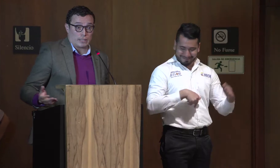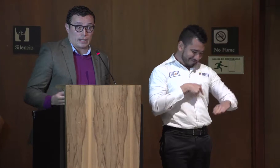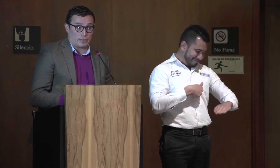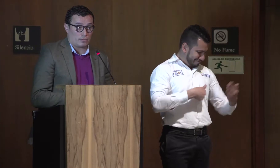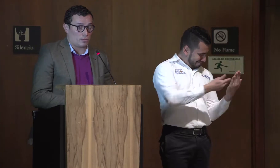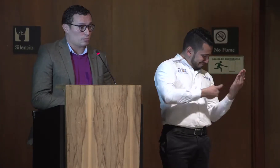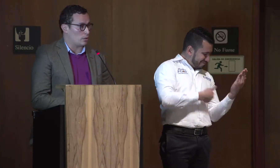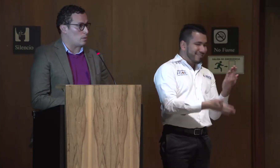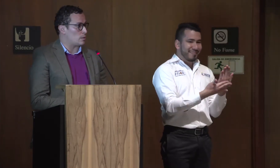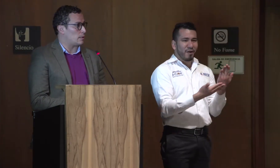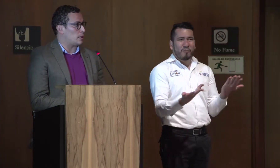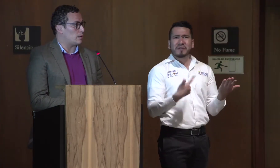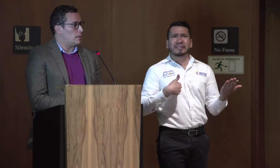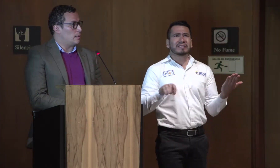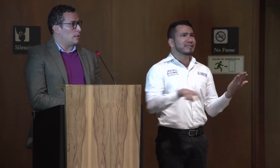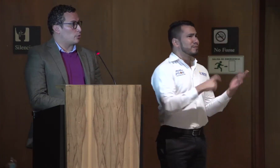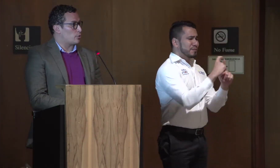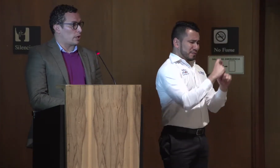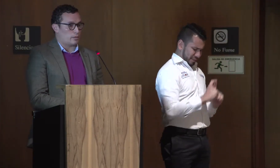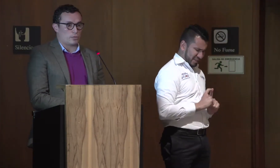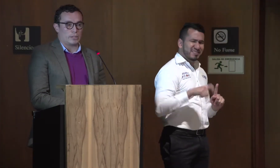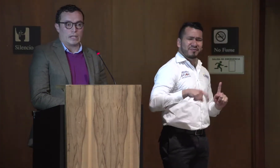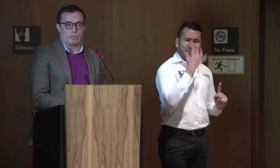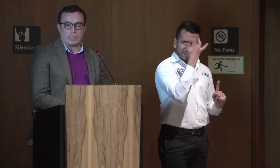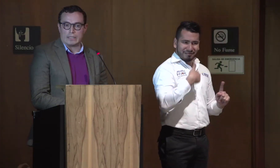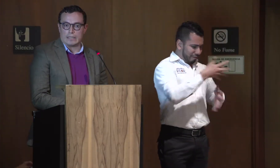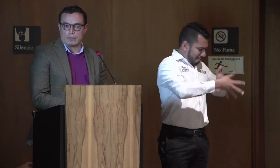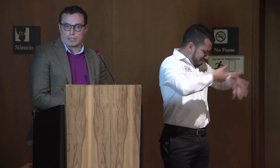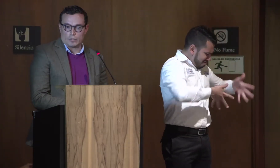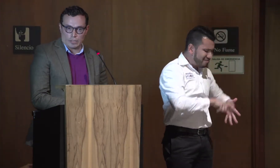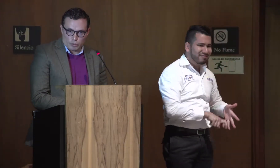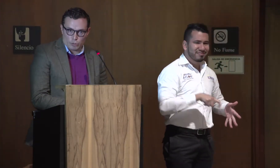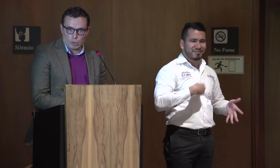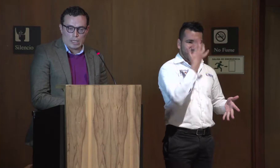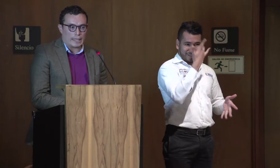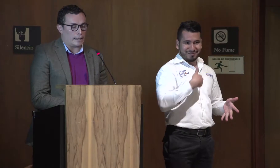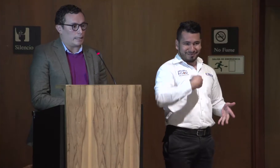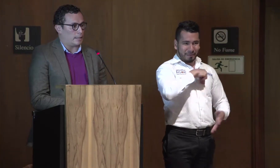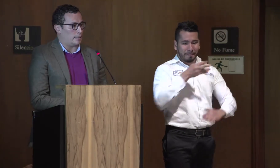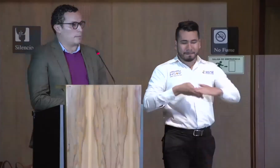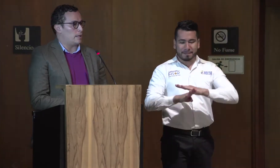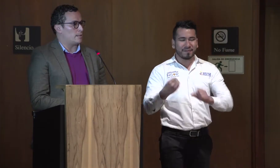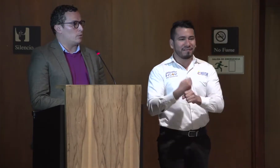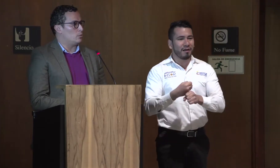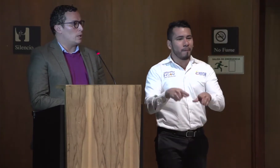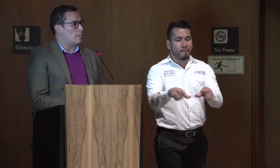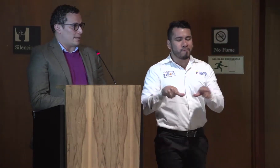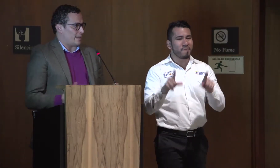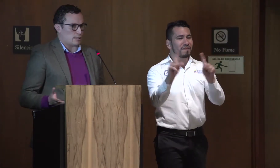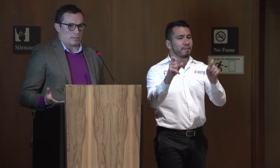todos los escenarios. Nosotros cuando vamos a trabajar en otros terrenos como el de la justicia, la educación, incluso el tema de la